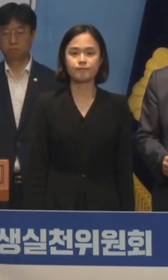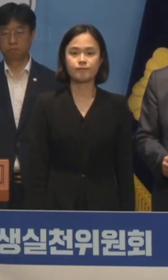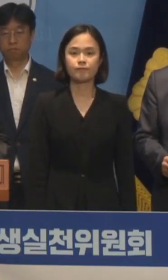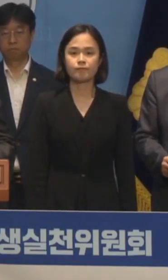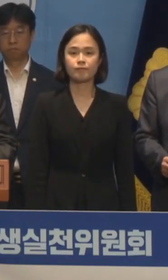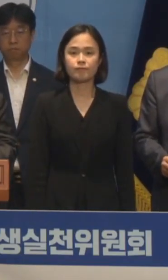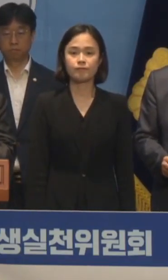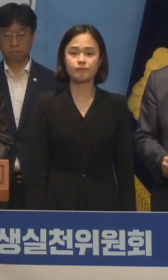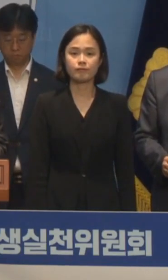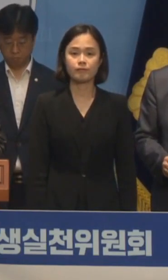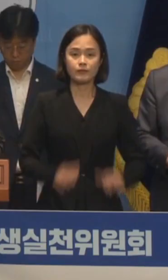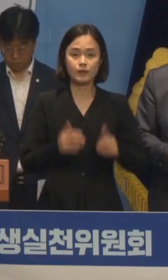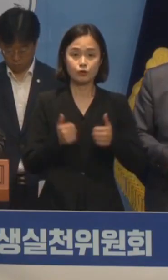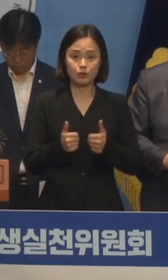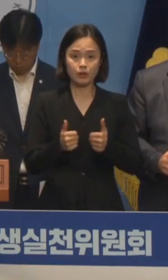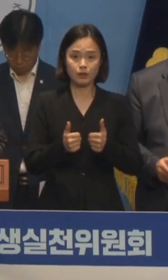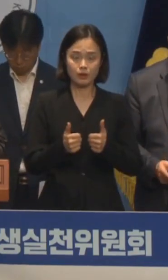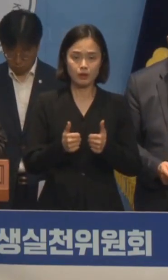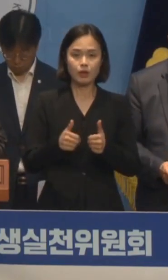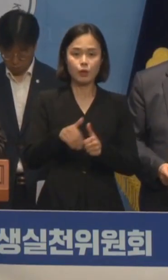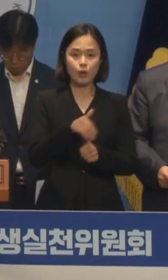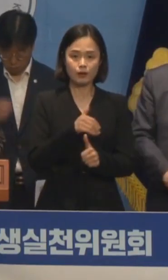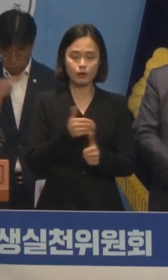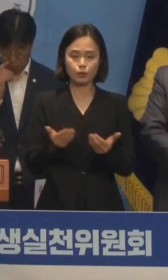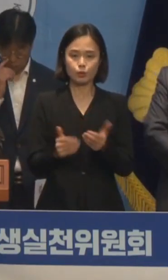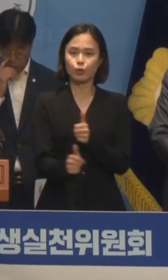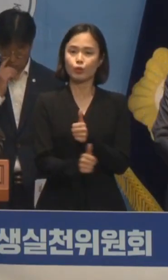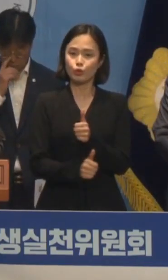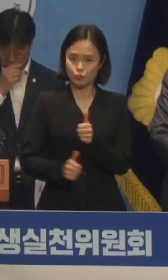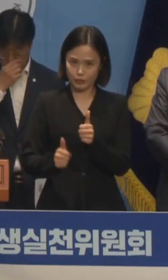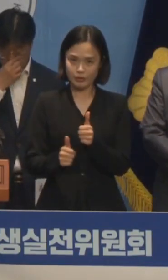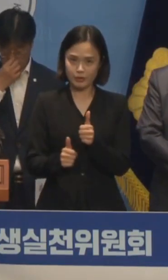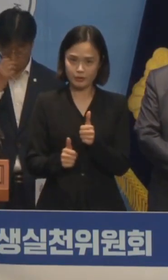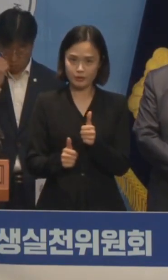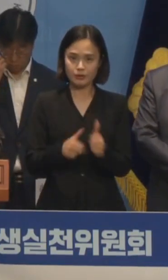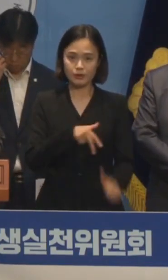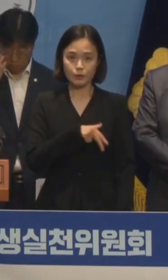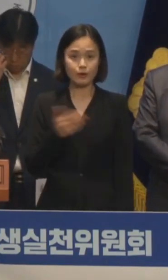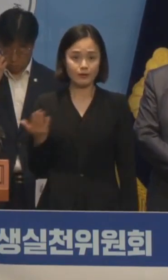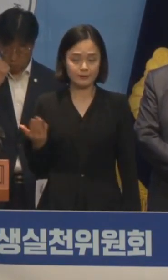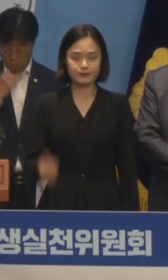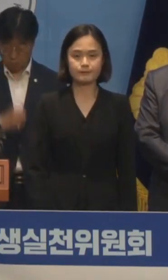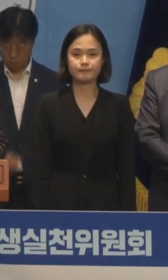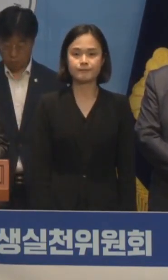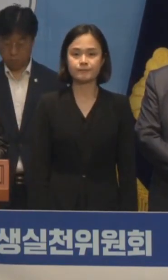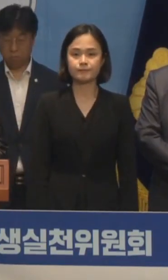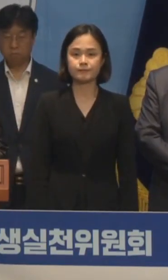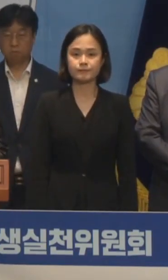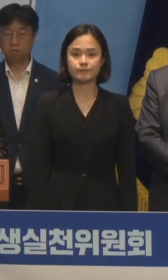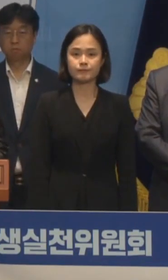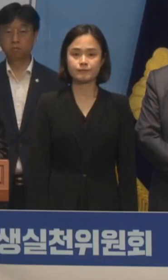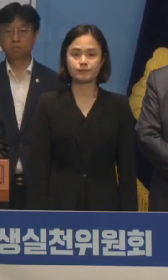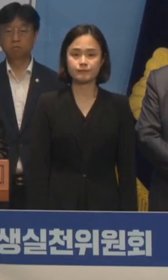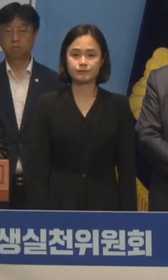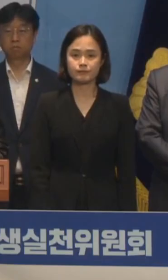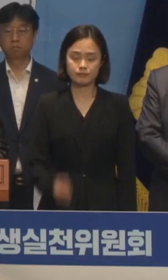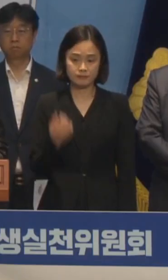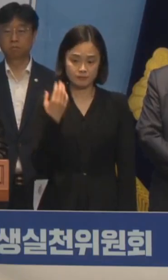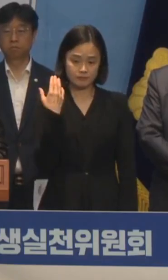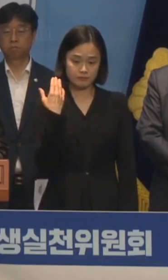네, 국회 환경노동위원이고 더불어민주당 을지로위원회 위원인 박홍배입니다. 지난달